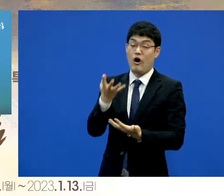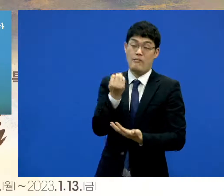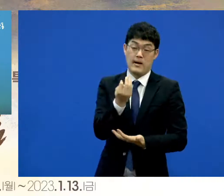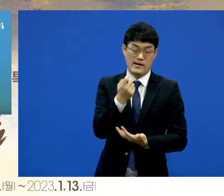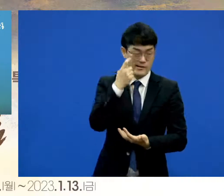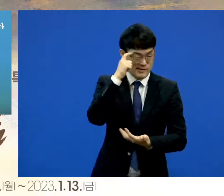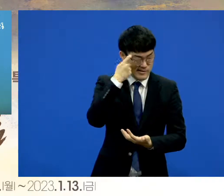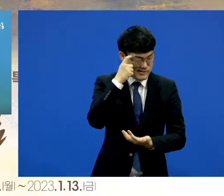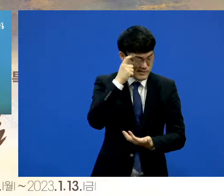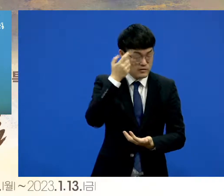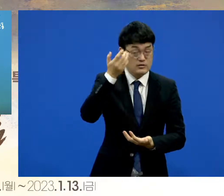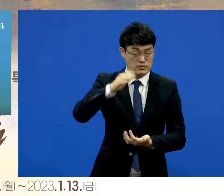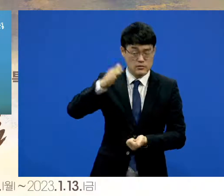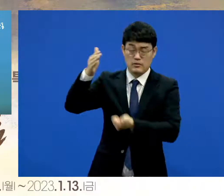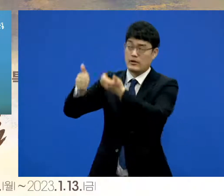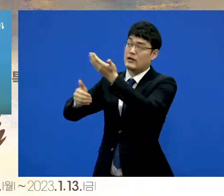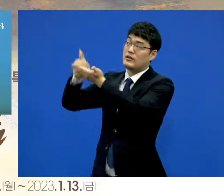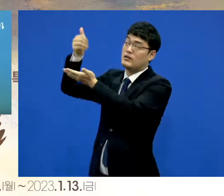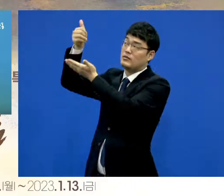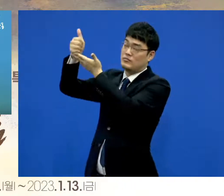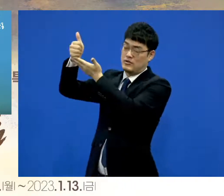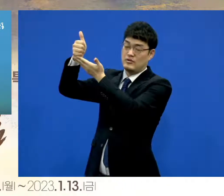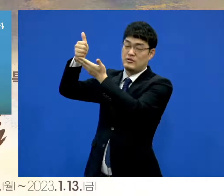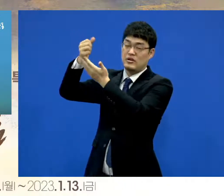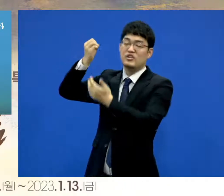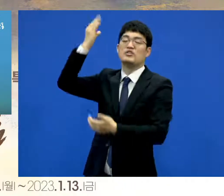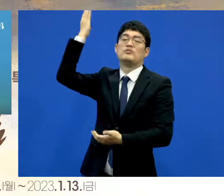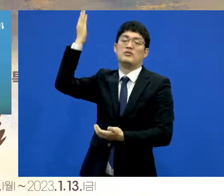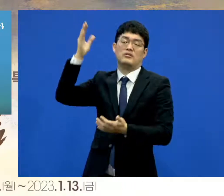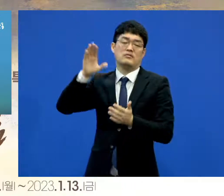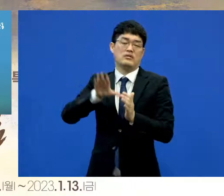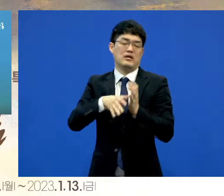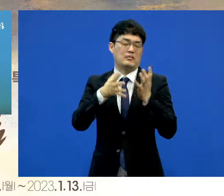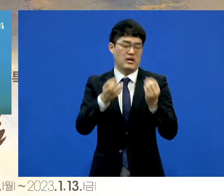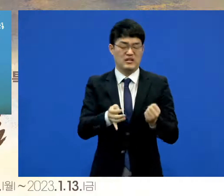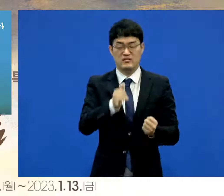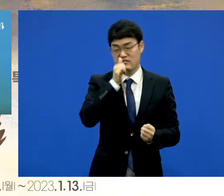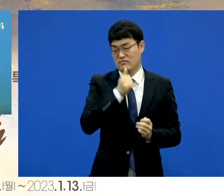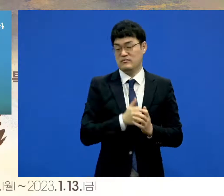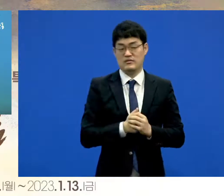얻고 다른 것은 다 잃어버려요. 우리가 그런 일을 너무 많이 해요.